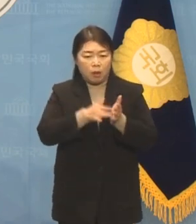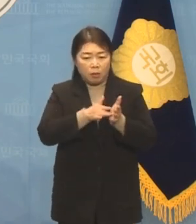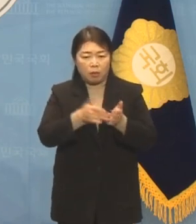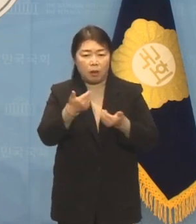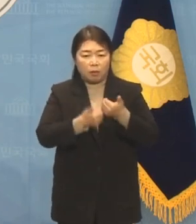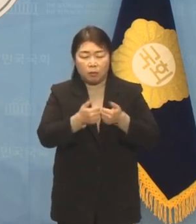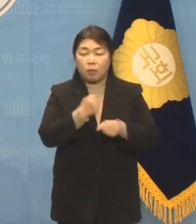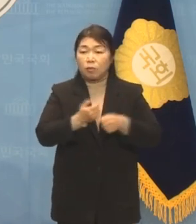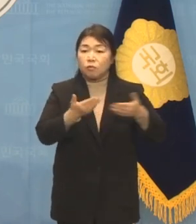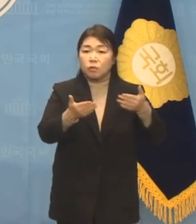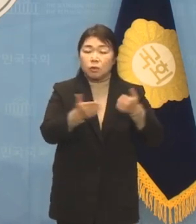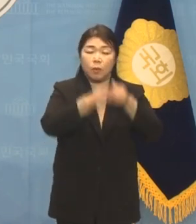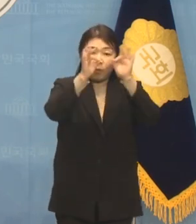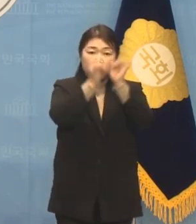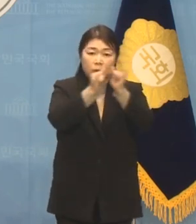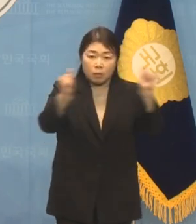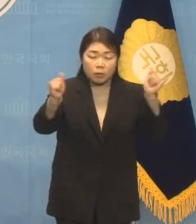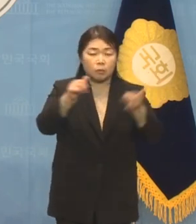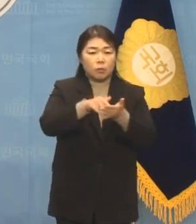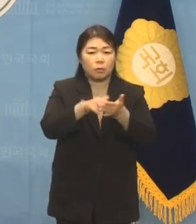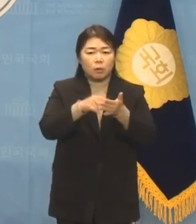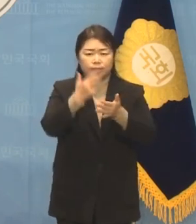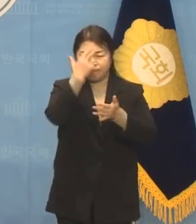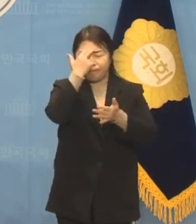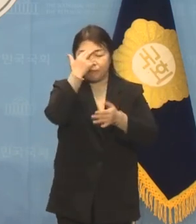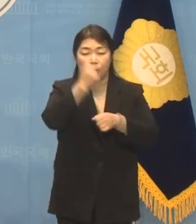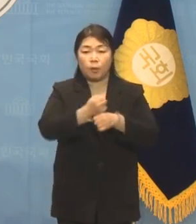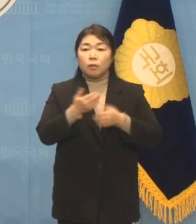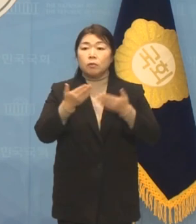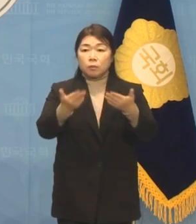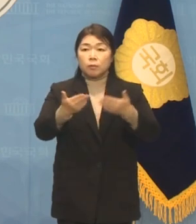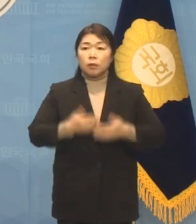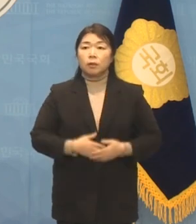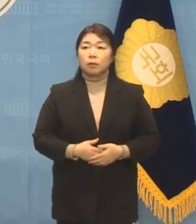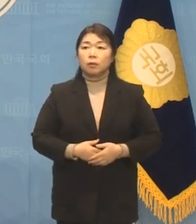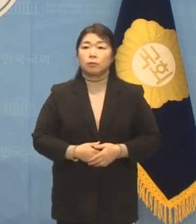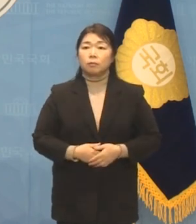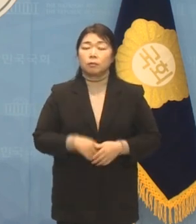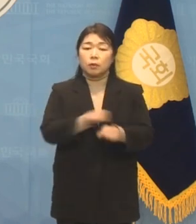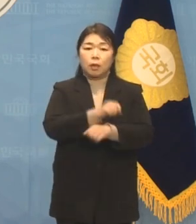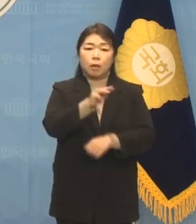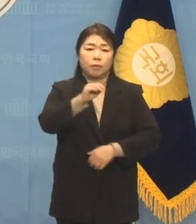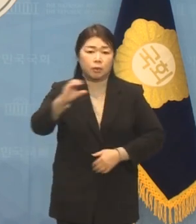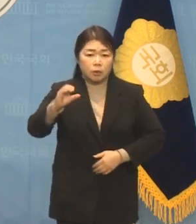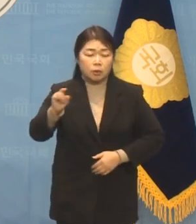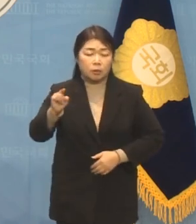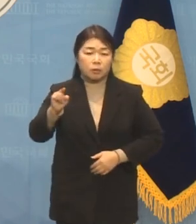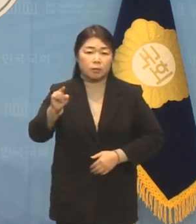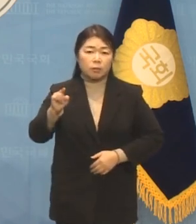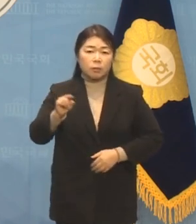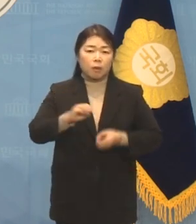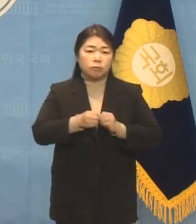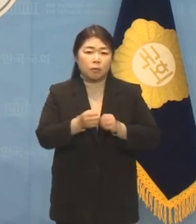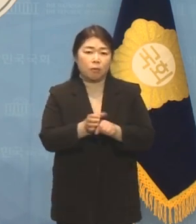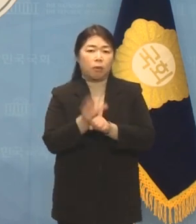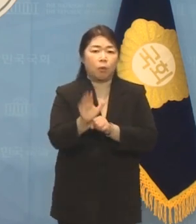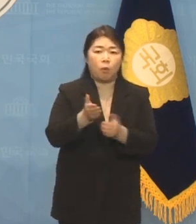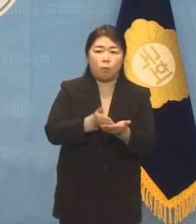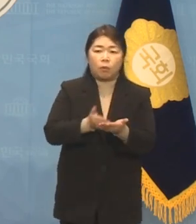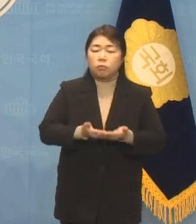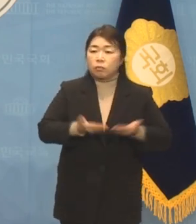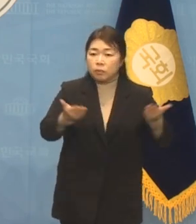있어 시청자의 눈을 찌푸리게 하고 있습니다. 특히 MBC는 불공정 왜곡적 보도를